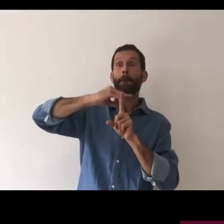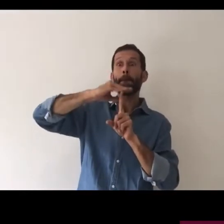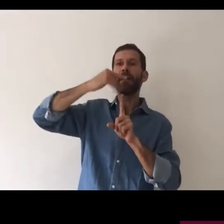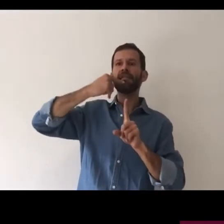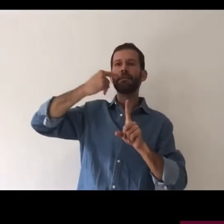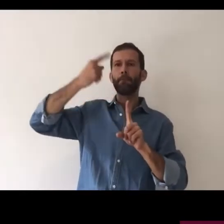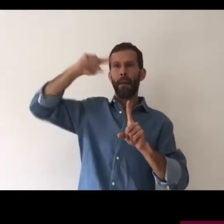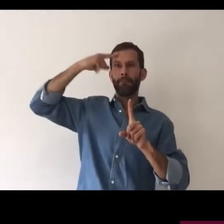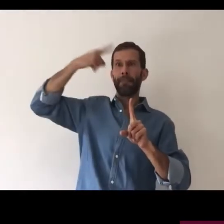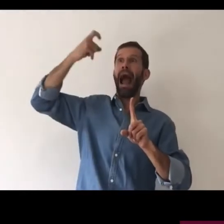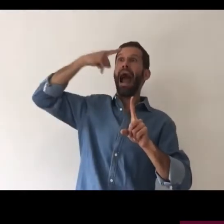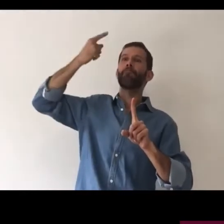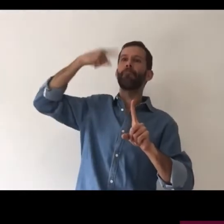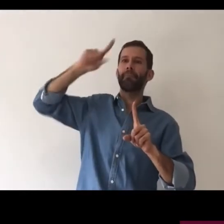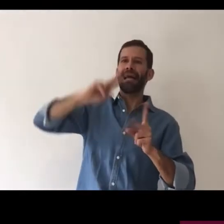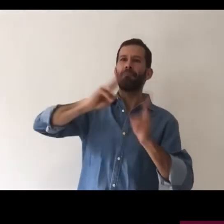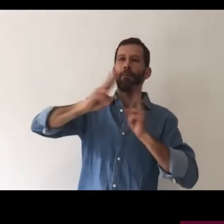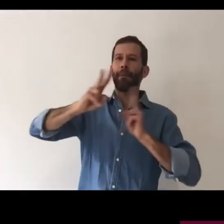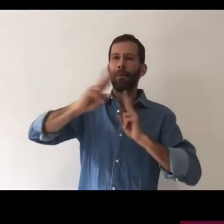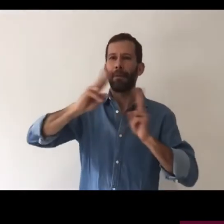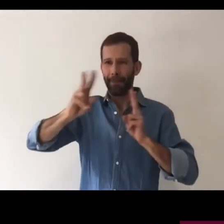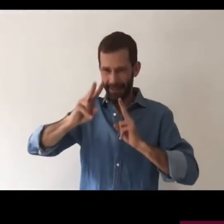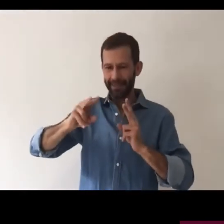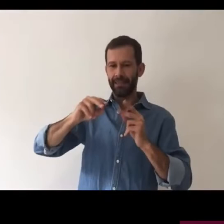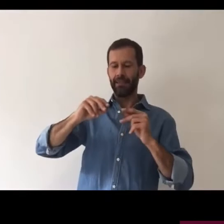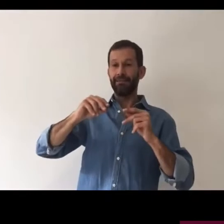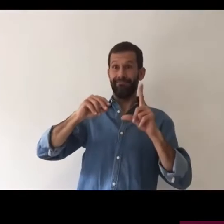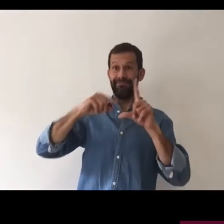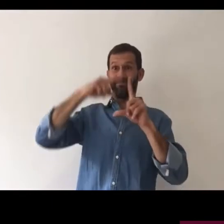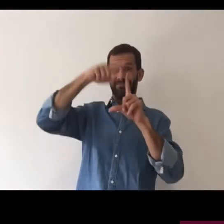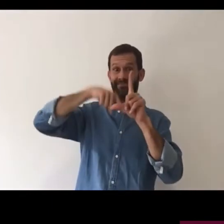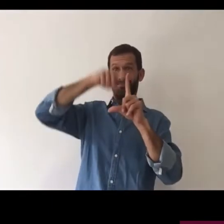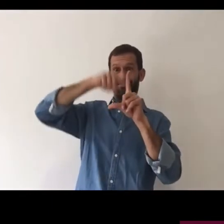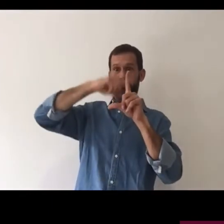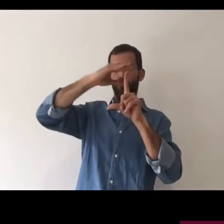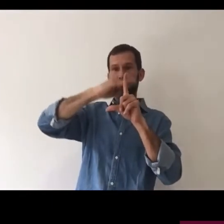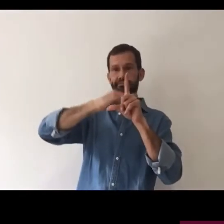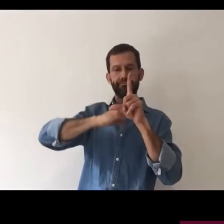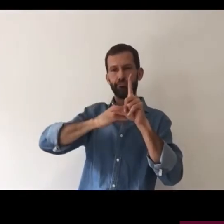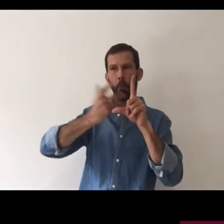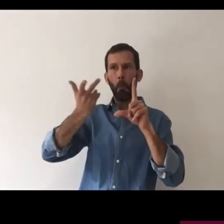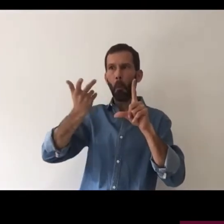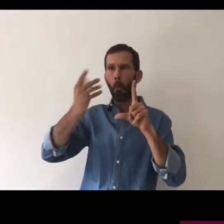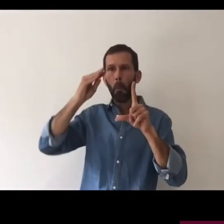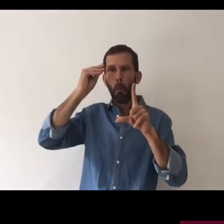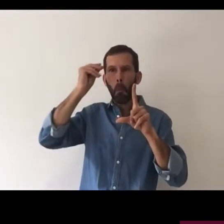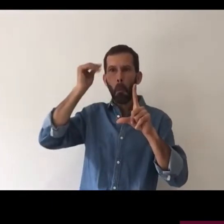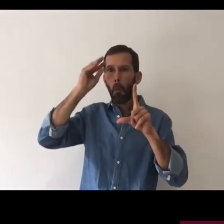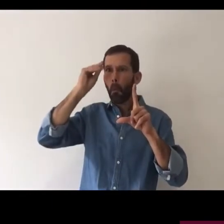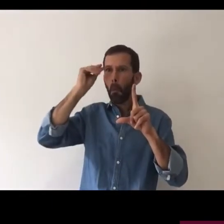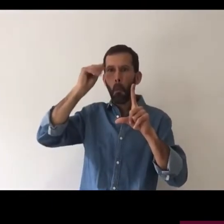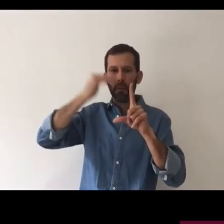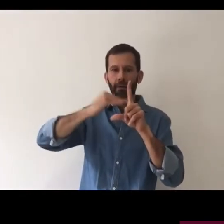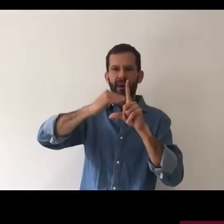el grado o el nivel de recuerdo de la palabra en el segundo idioma en el que estamos aprendiendo.